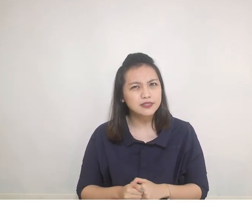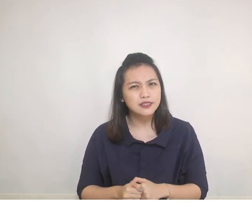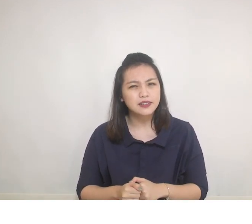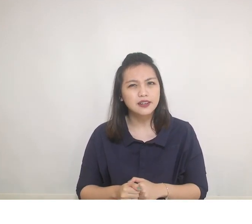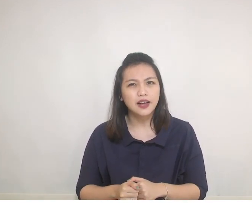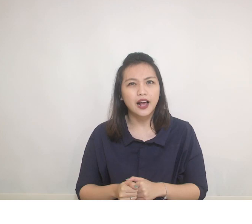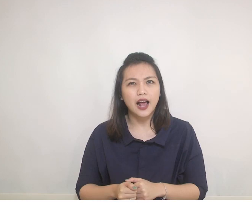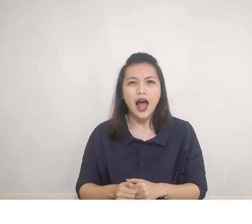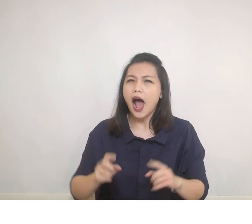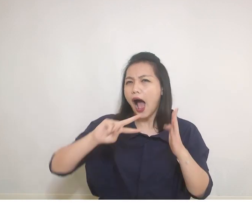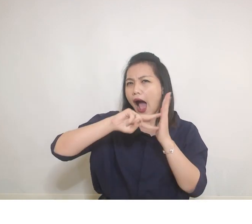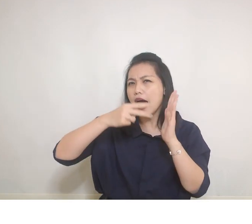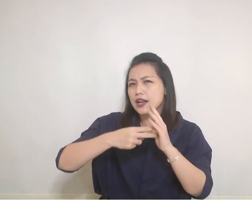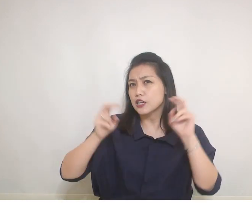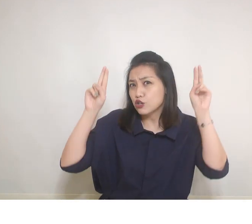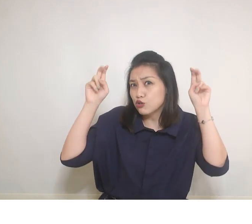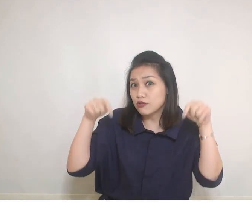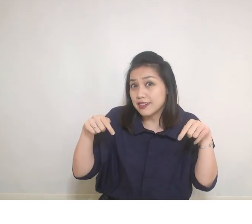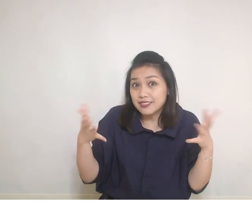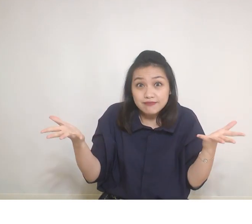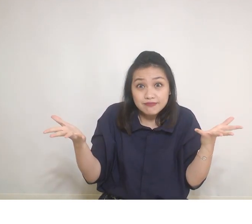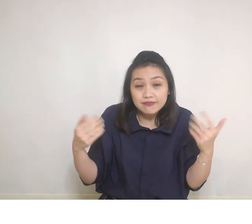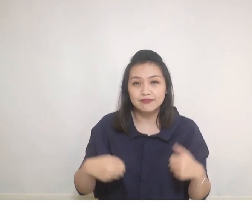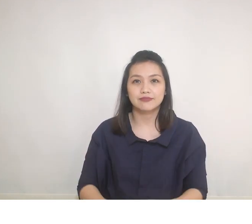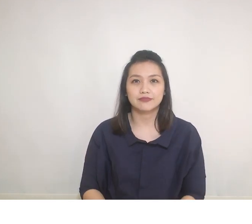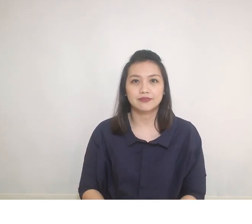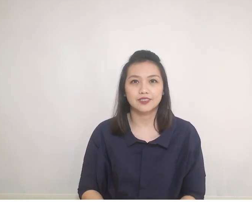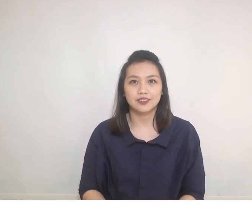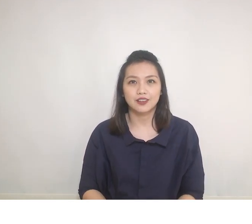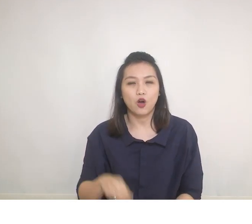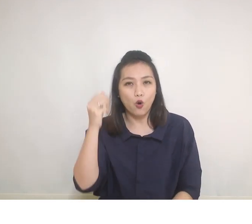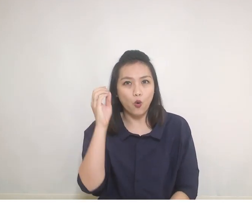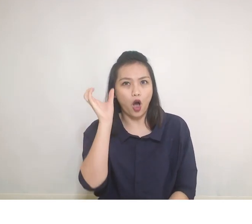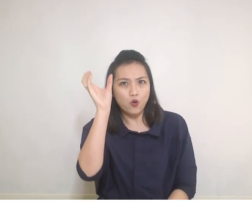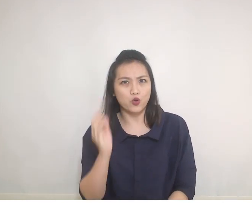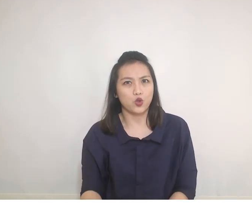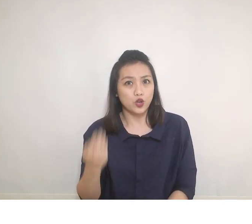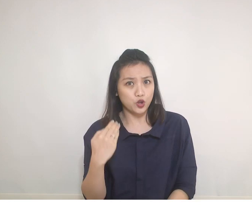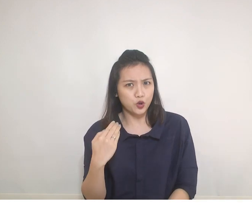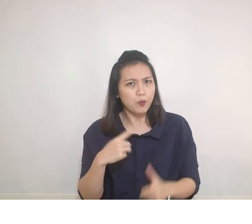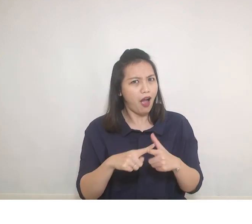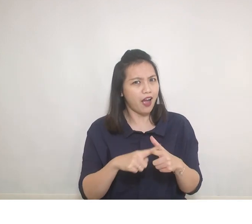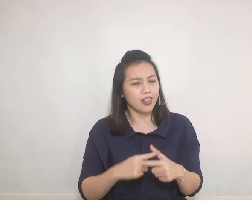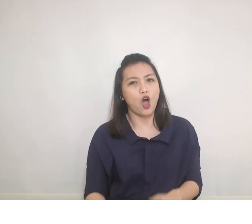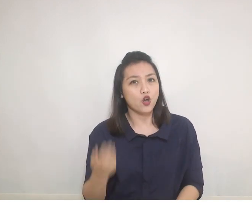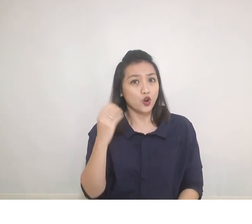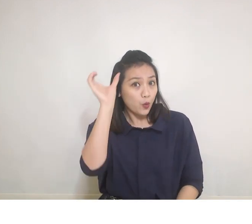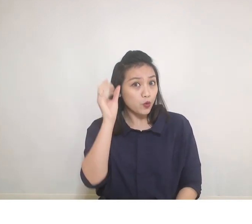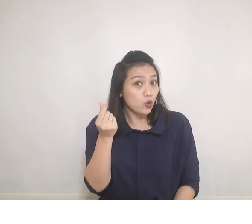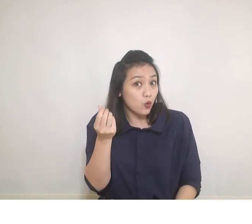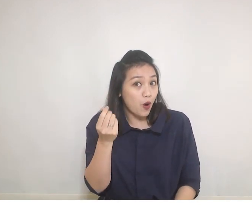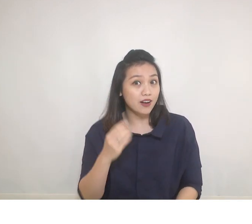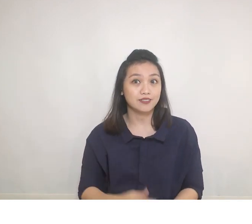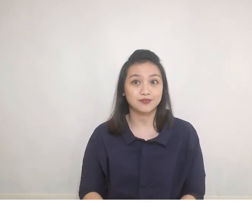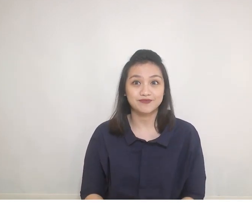balik sebuah tema yang fenomenal ya? Uang untuk hidup atau hidup untuk uang? Manakah yang benar atau manakah yang lebih benar atau lebih salah Pak Adrian? Mestinya tadi